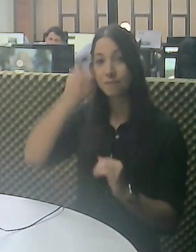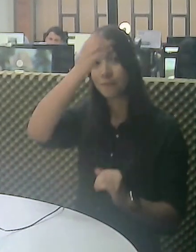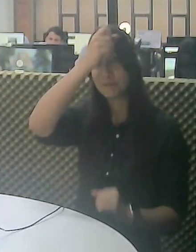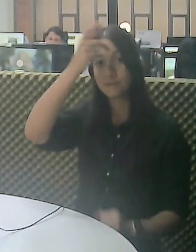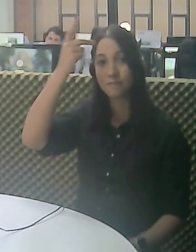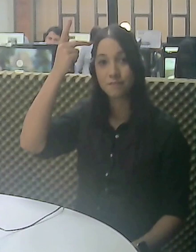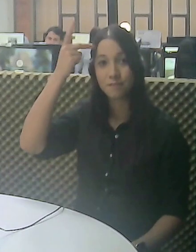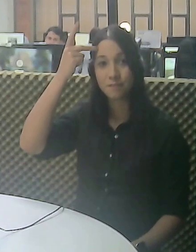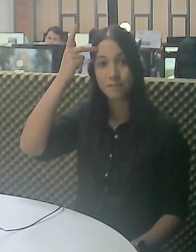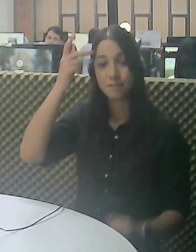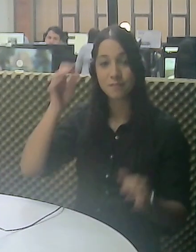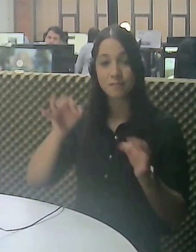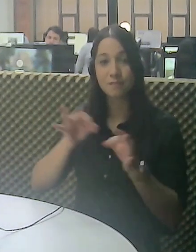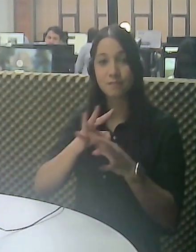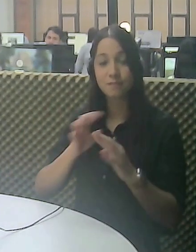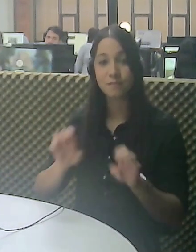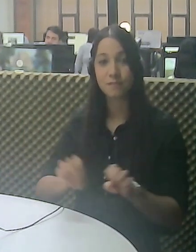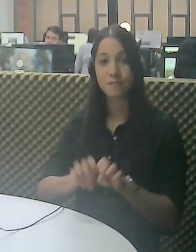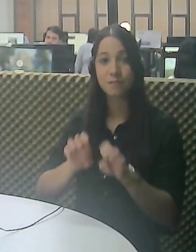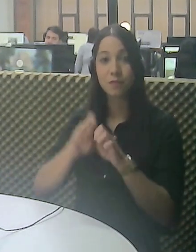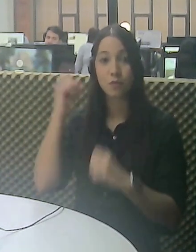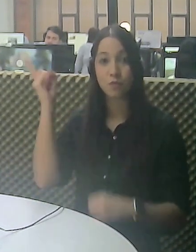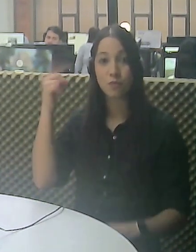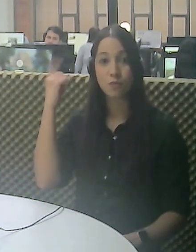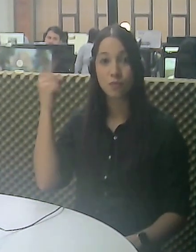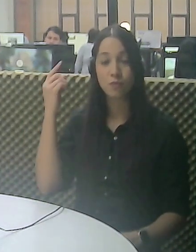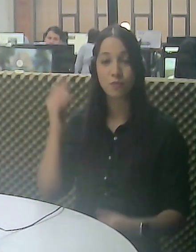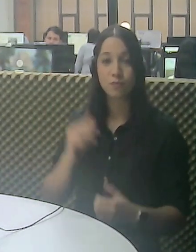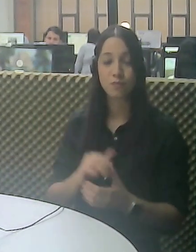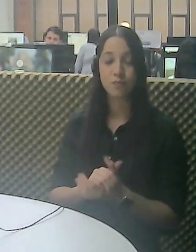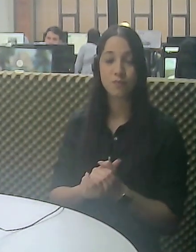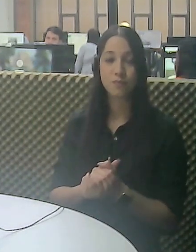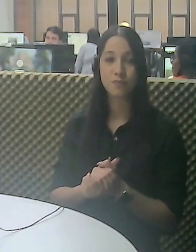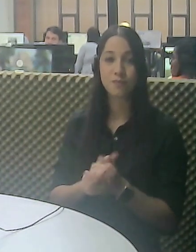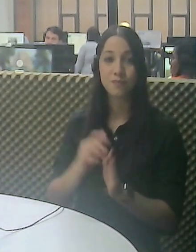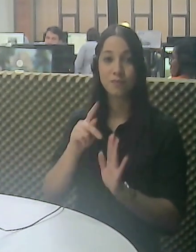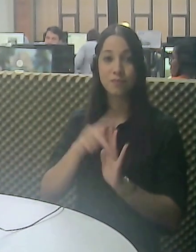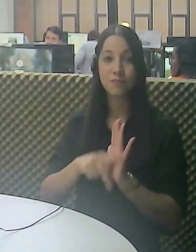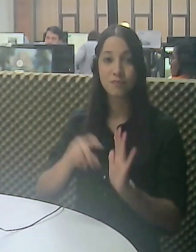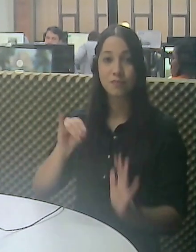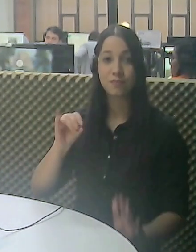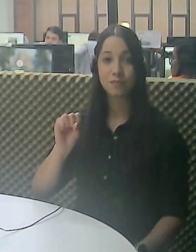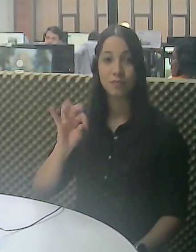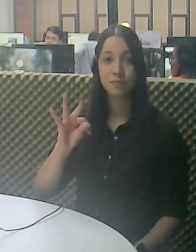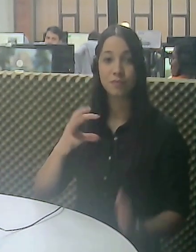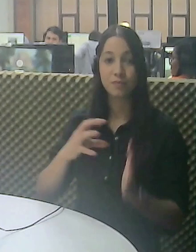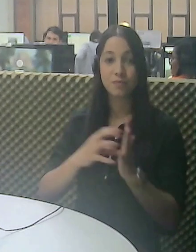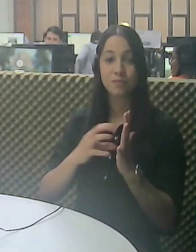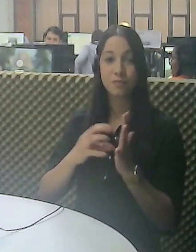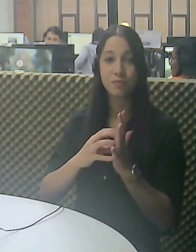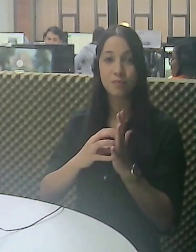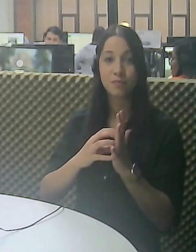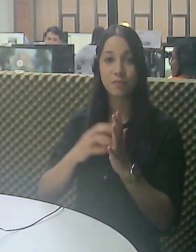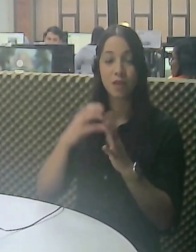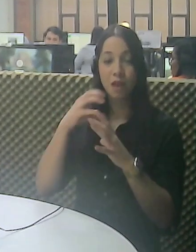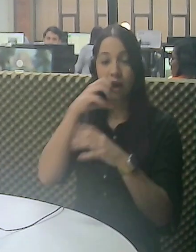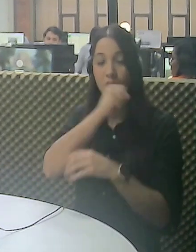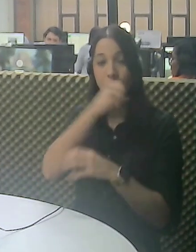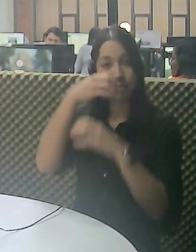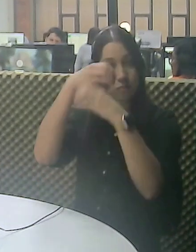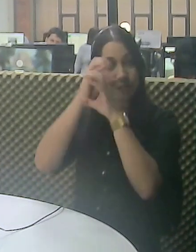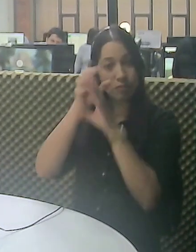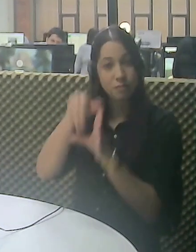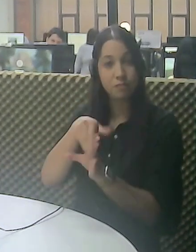Prefeitura conclui estrutura do ambulódromo. E ainda, programa IST AIDS realiza teste rápido como forma